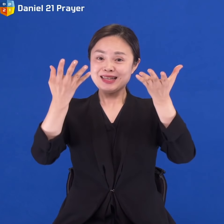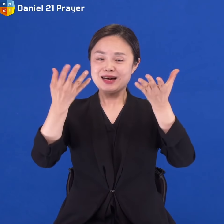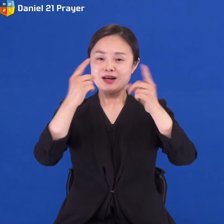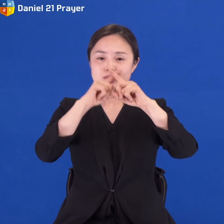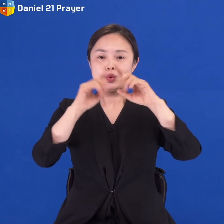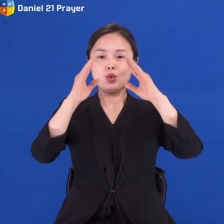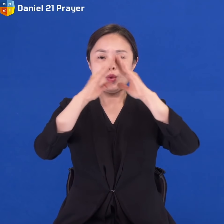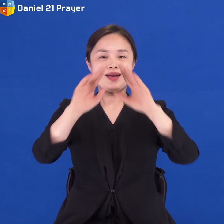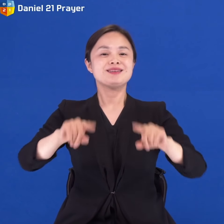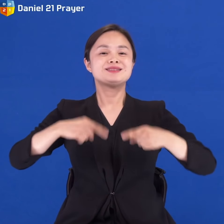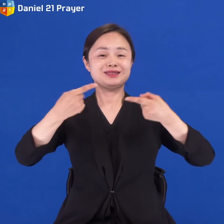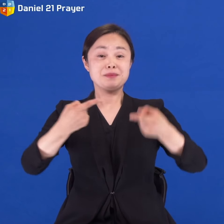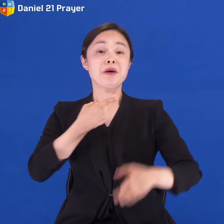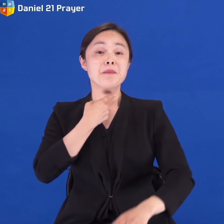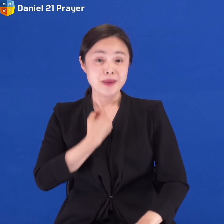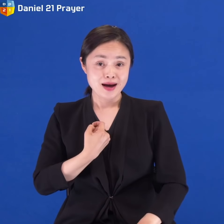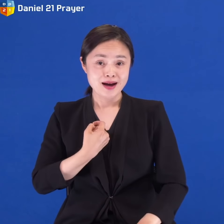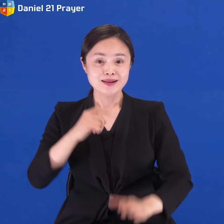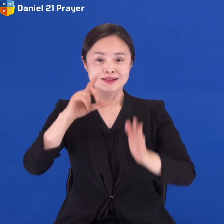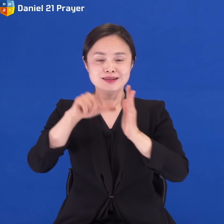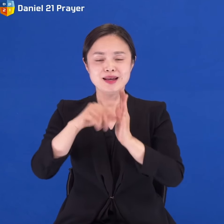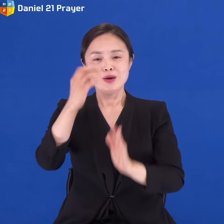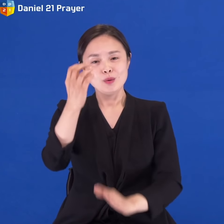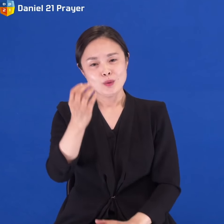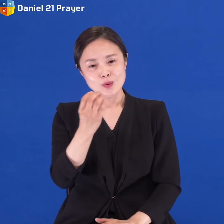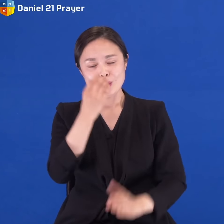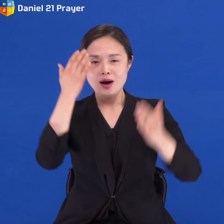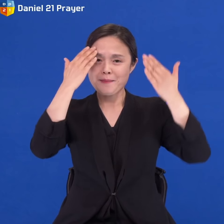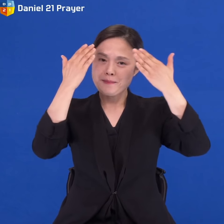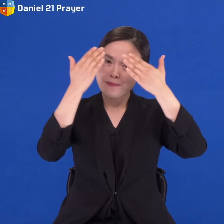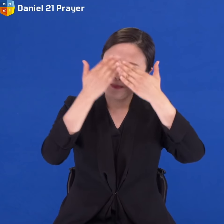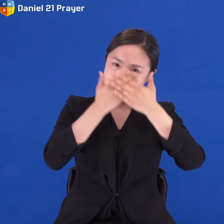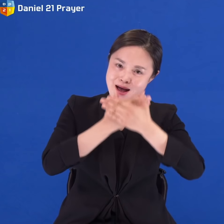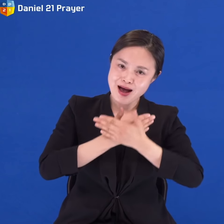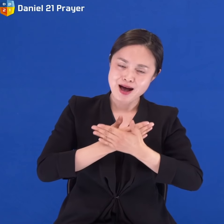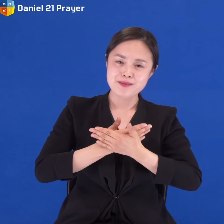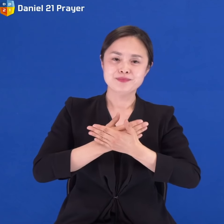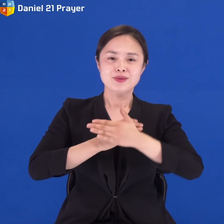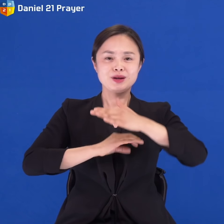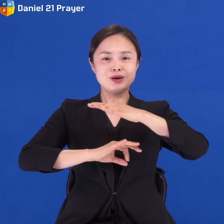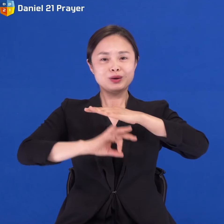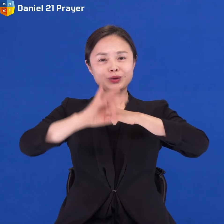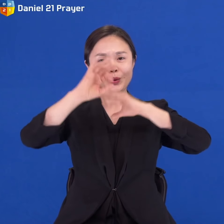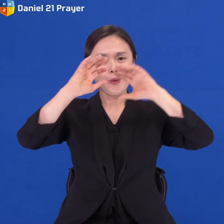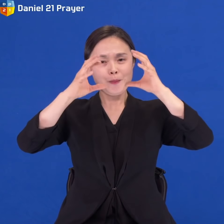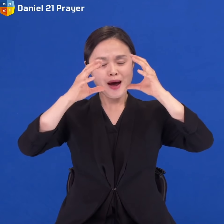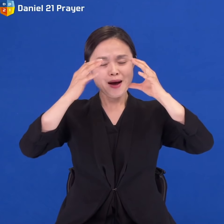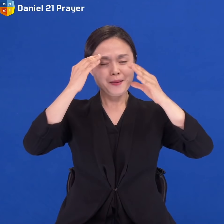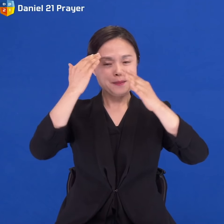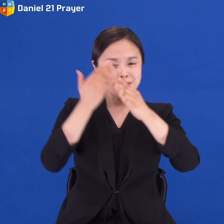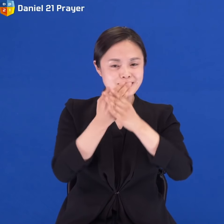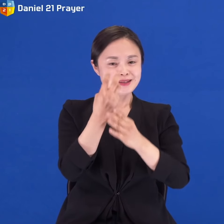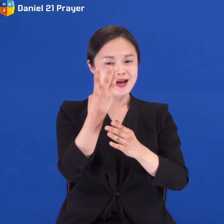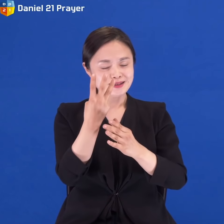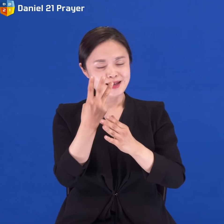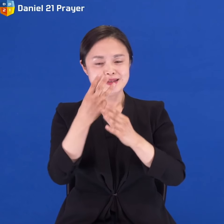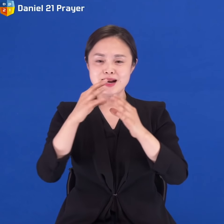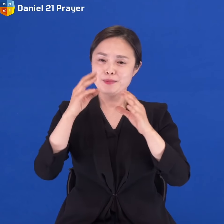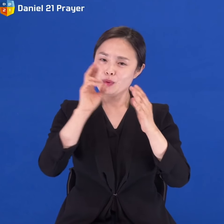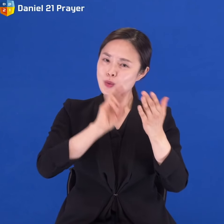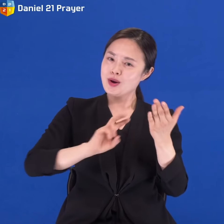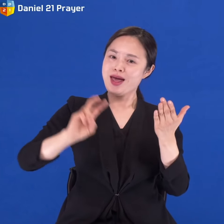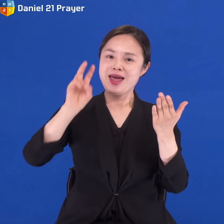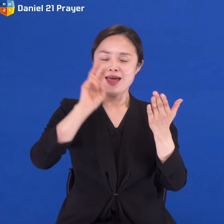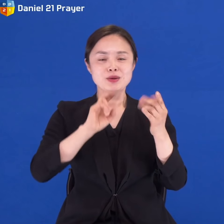밤, 거룩한 밤, 동방박사 3사람 그리고 짧게 말씀을 외워서